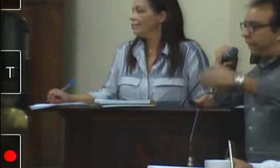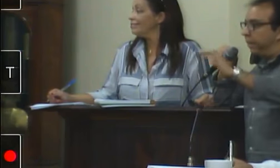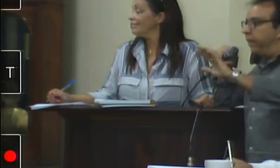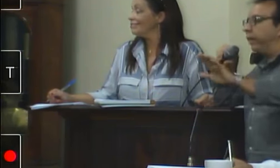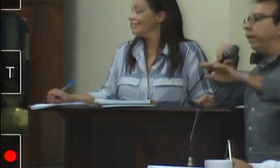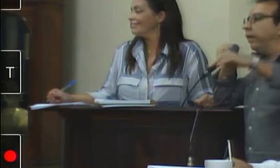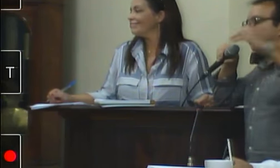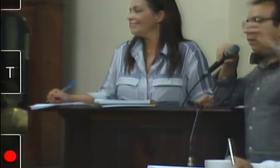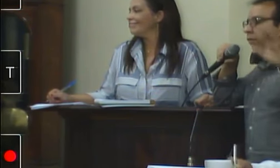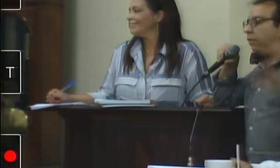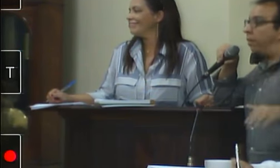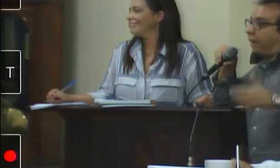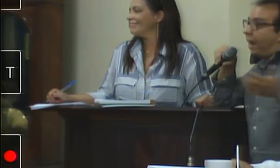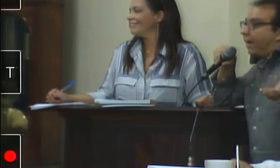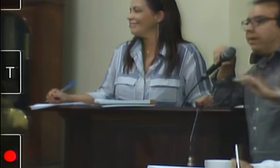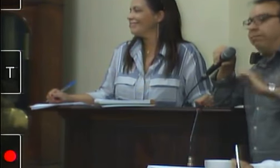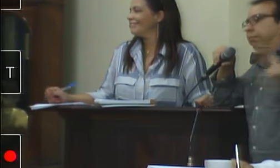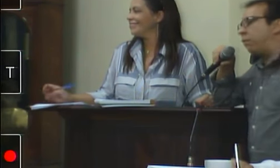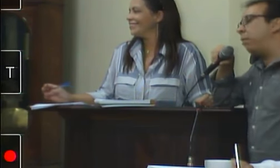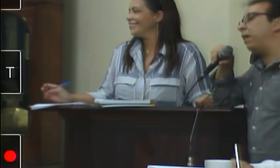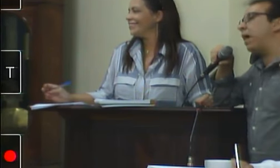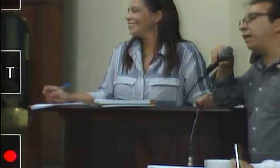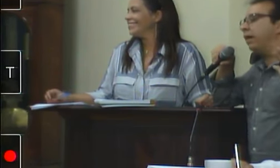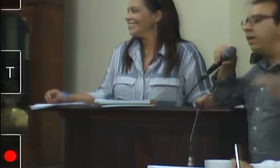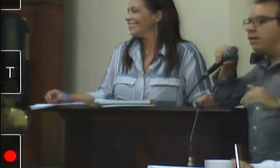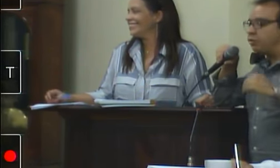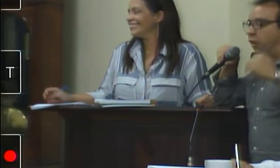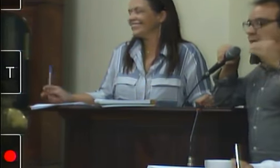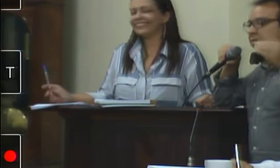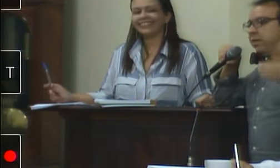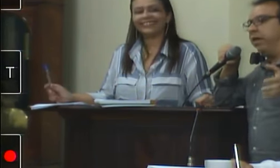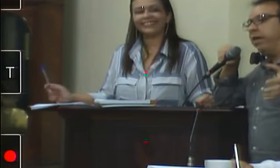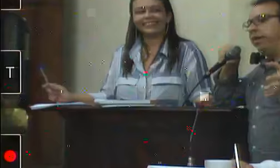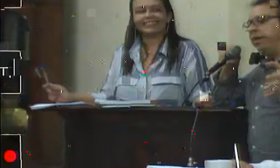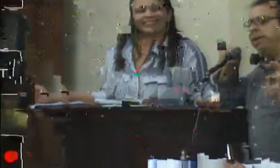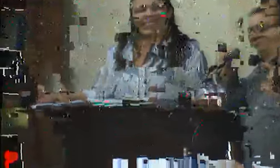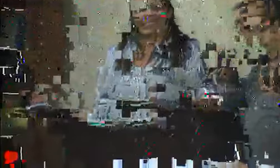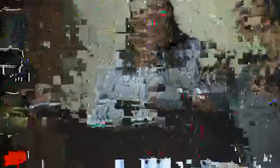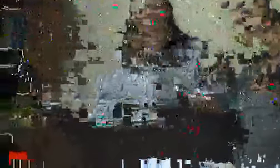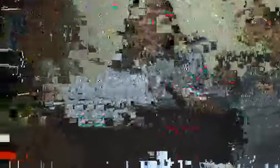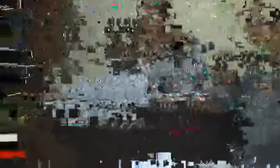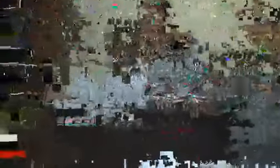implantada, não, né? A portaria que já foi publicada. Tá. Só que, assim,